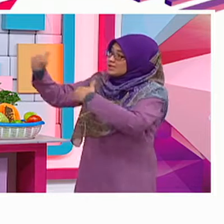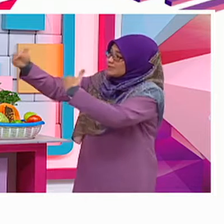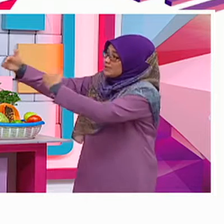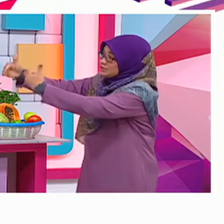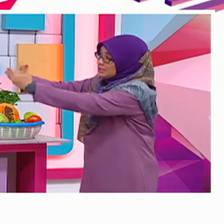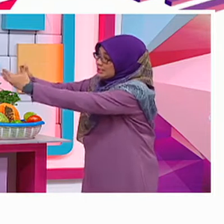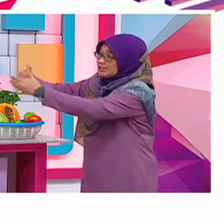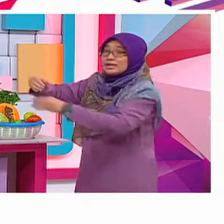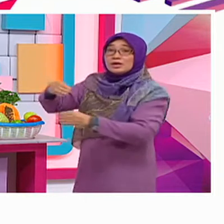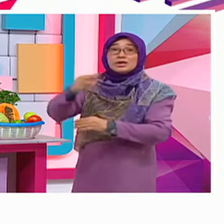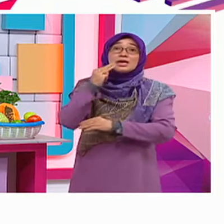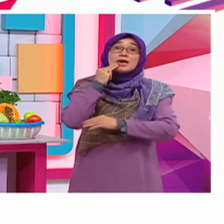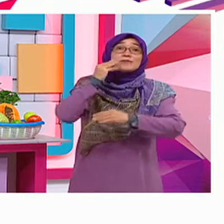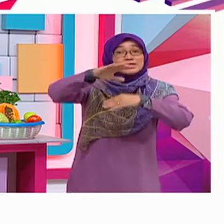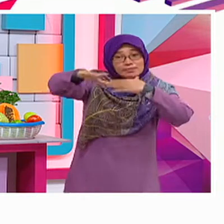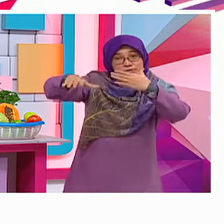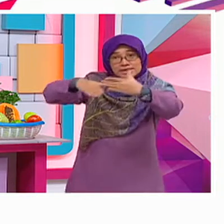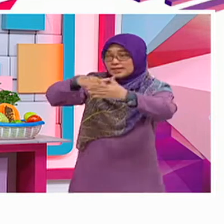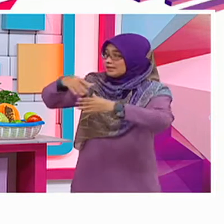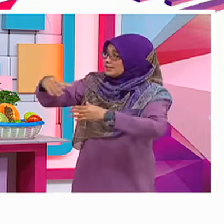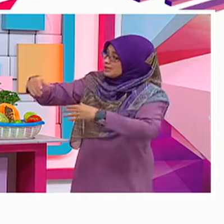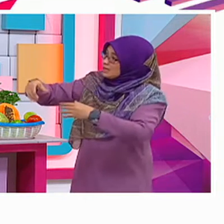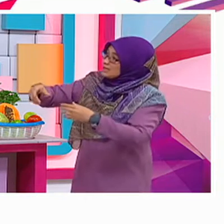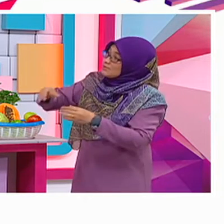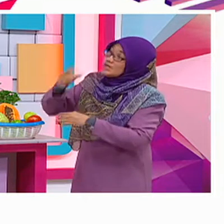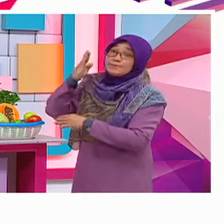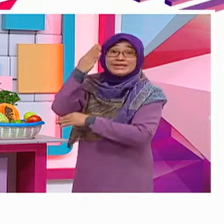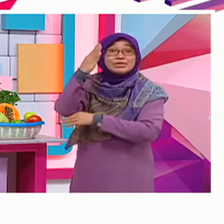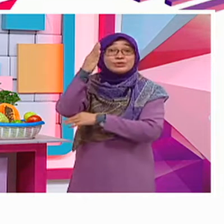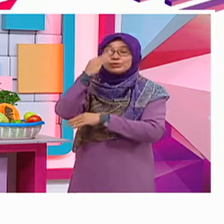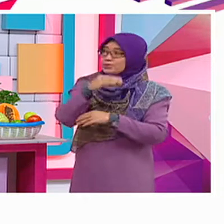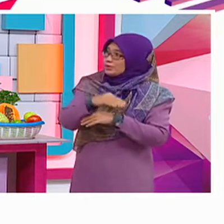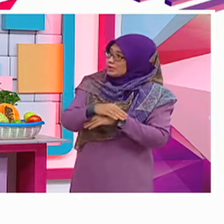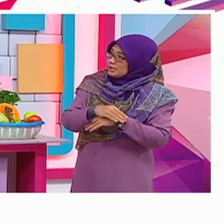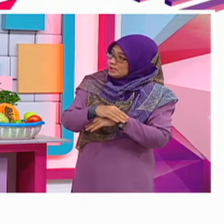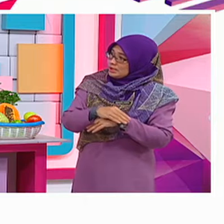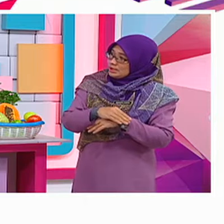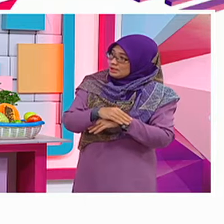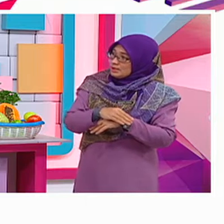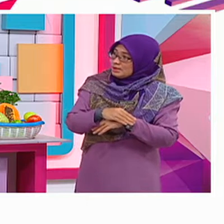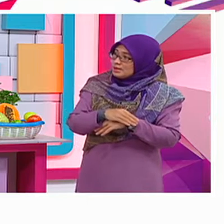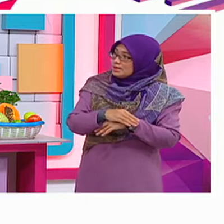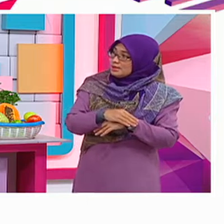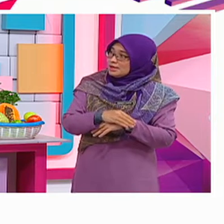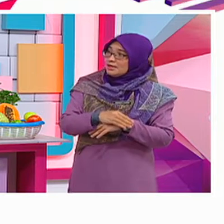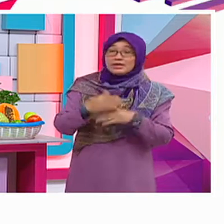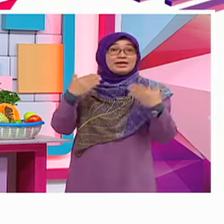Oke kita pusingkan Oke Mira pusing kan ada yang warna biru tuh ah ah Oke